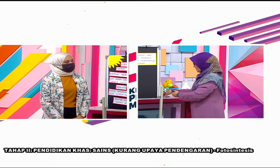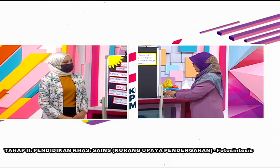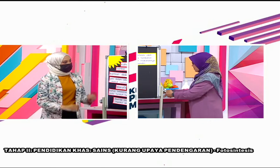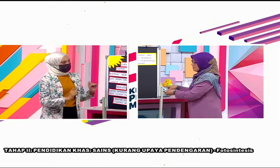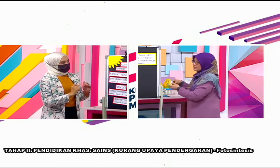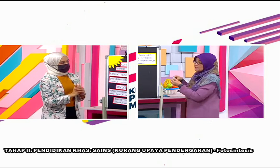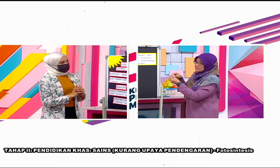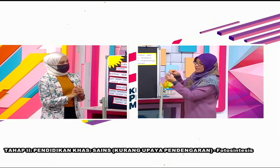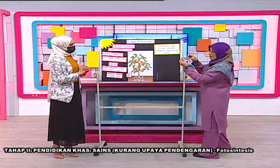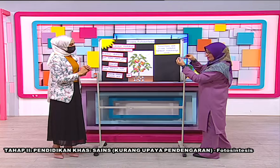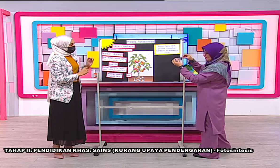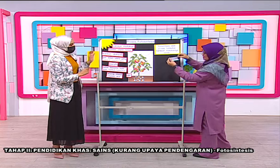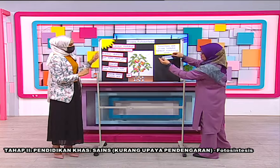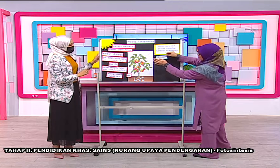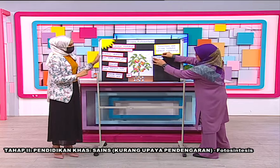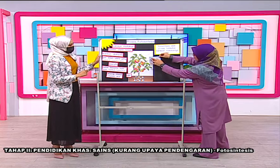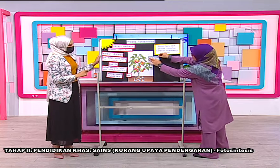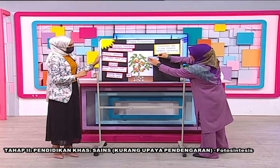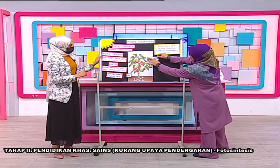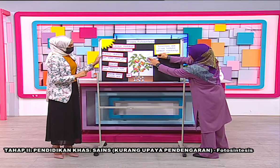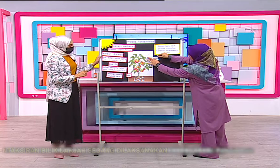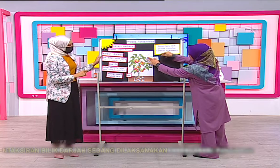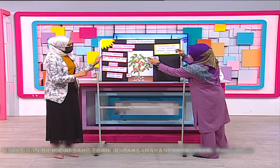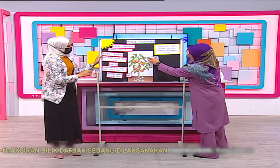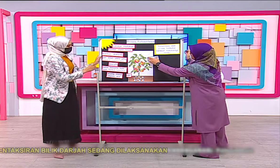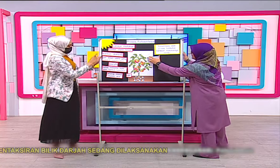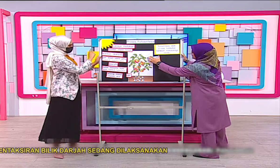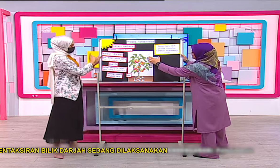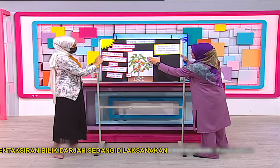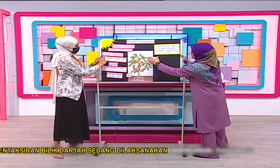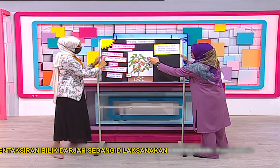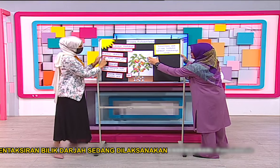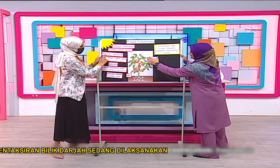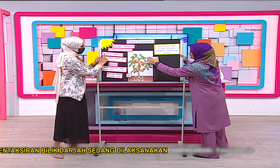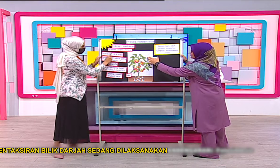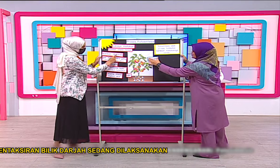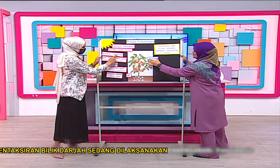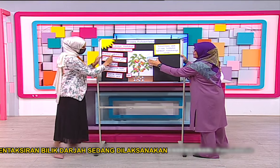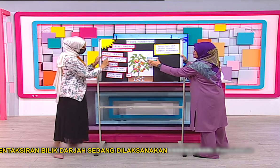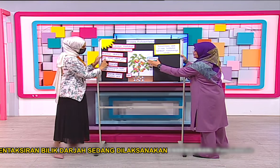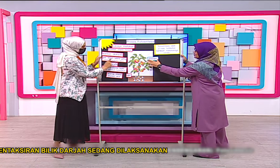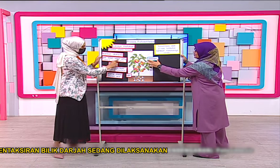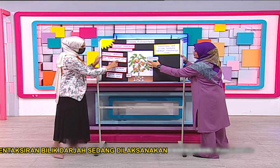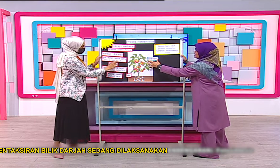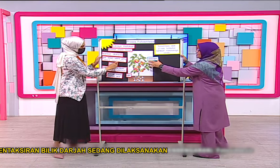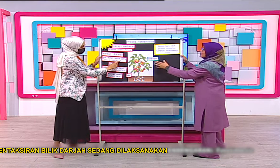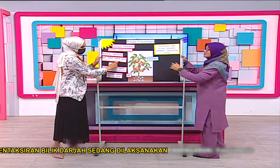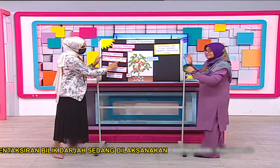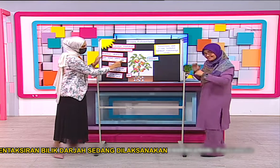Samurai disini hasilnya Oh kalau macan ini KPI outside di masuk dalam daun